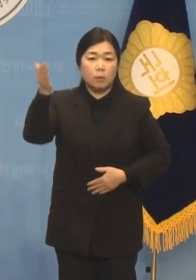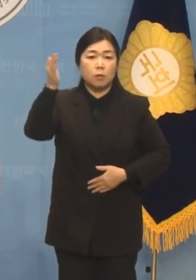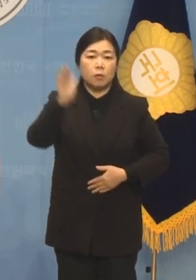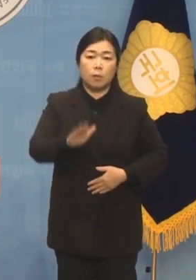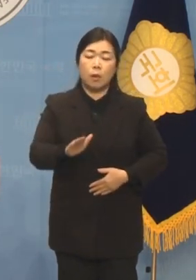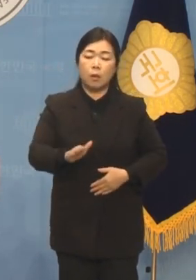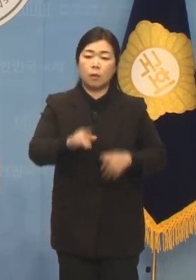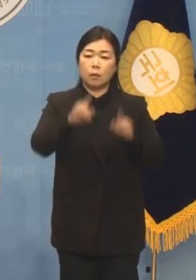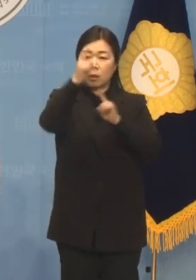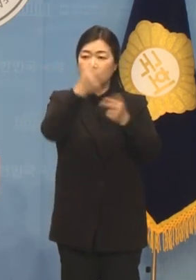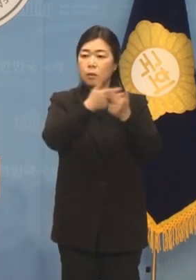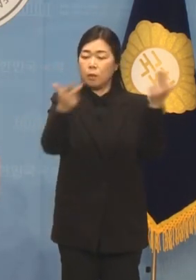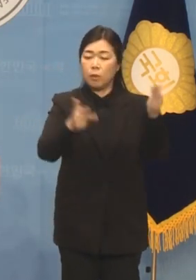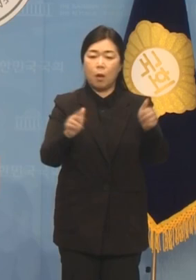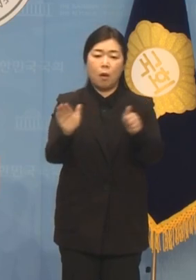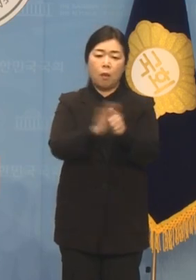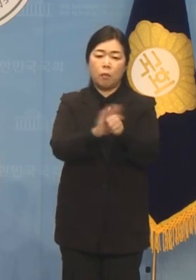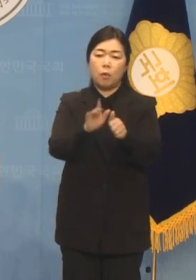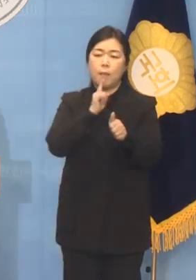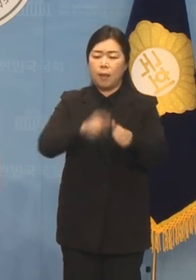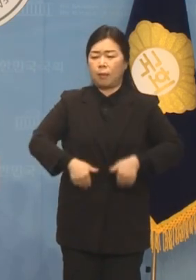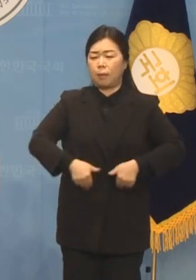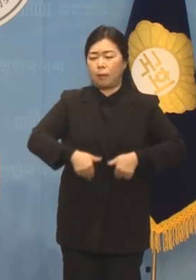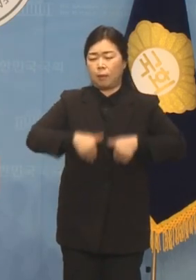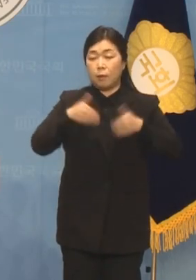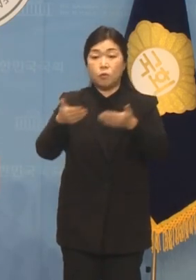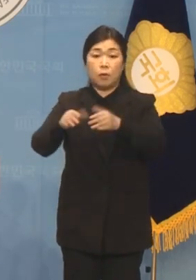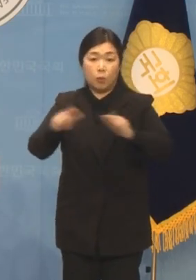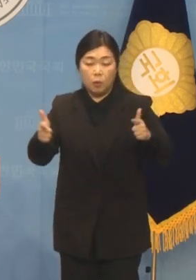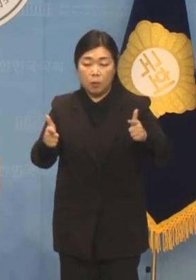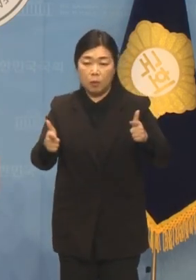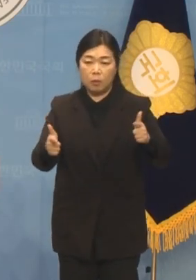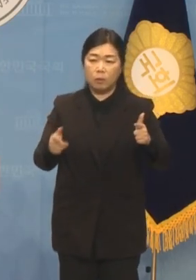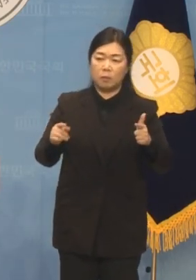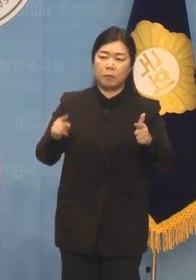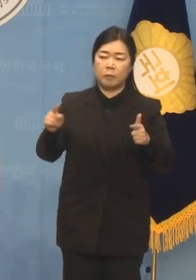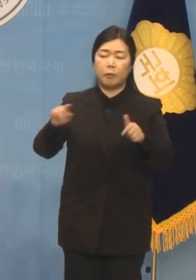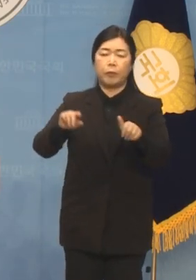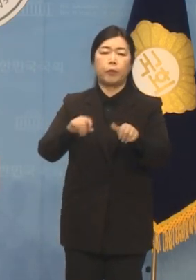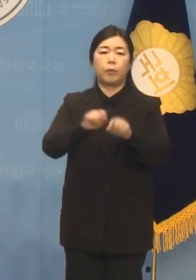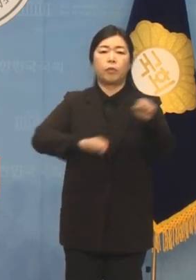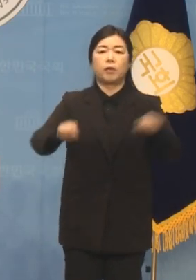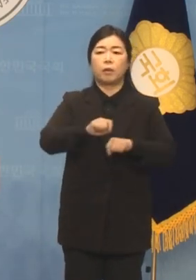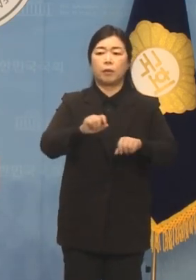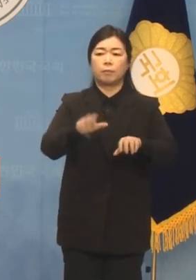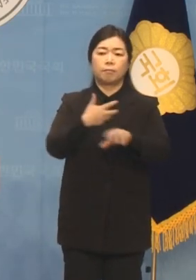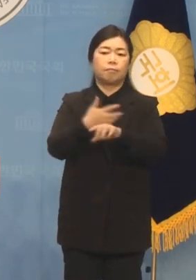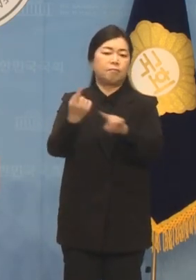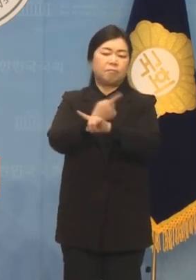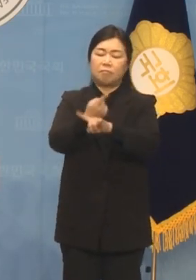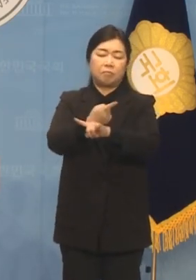위로의 말은 커녕 혁신 대상으로 낙인 찍고 조롱했습니다.